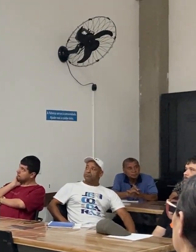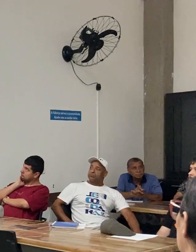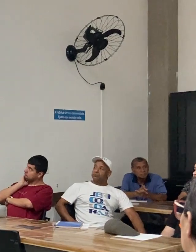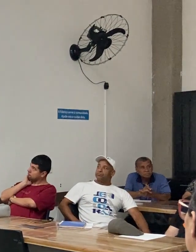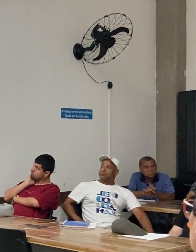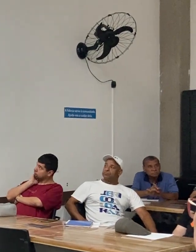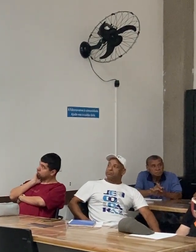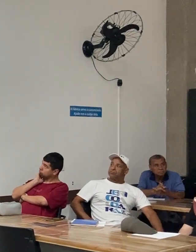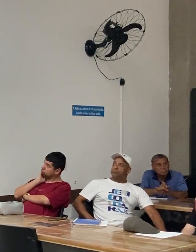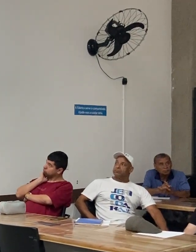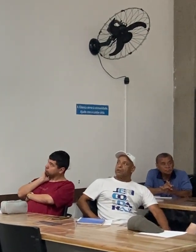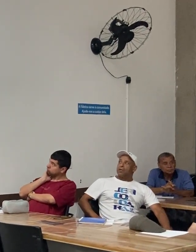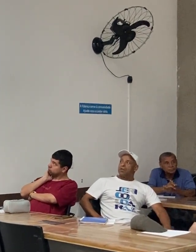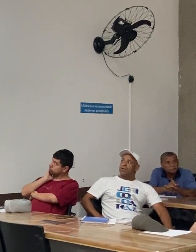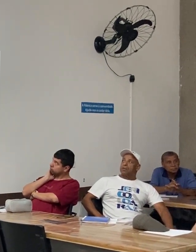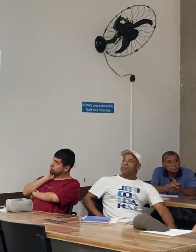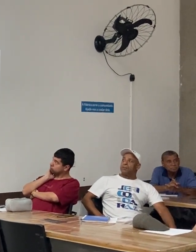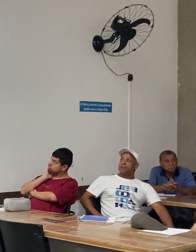2002, com a Lei de Libras